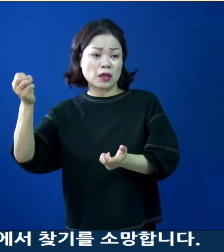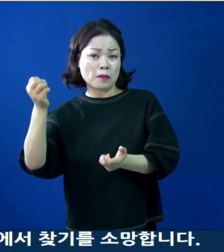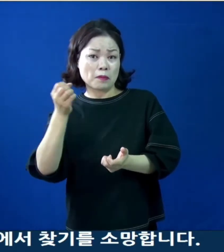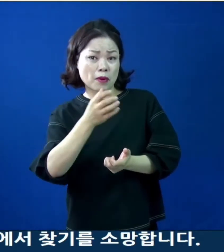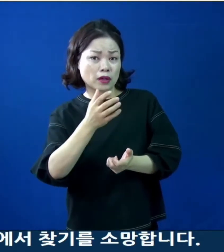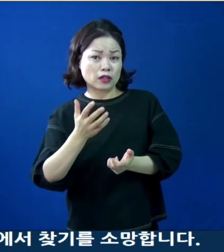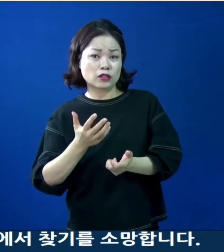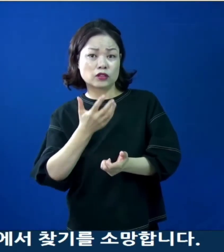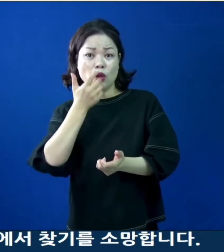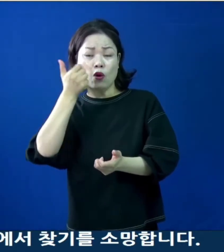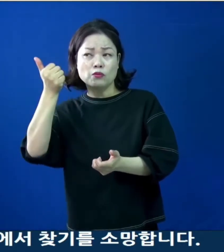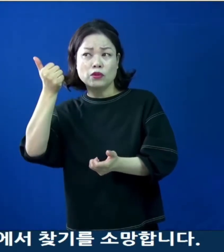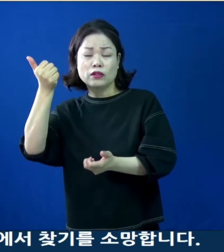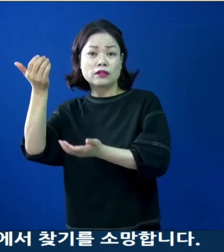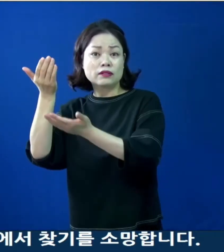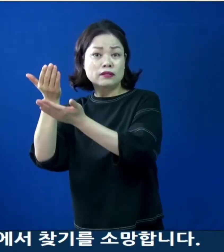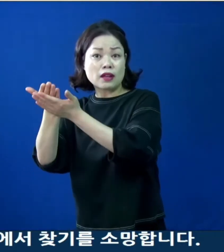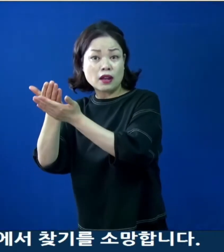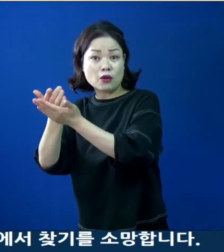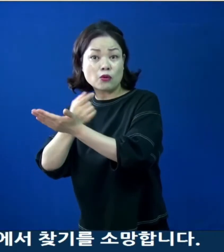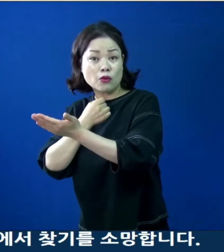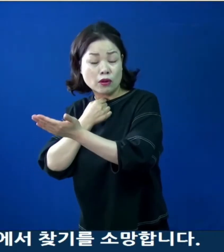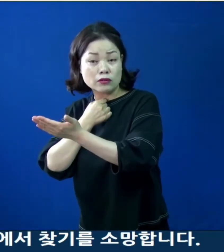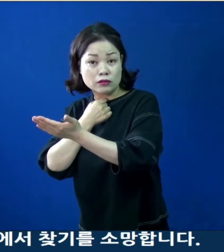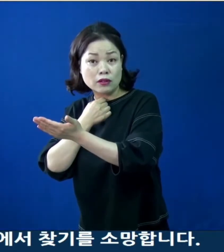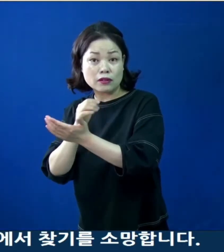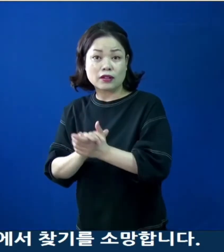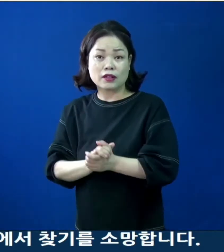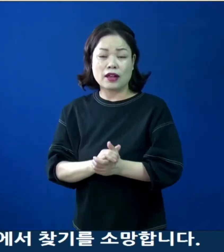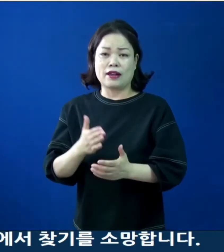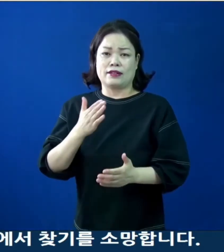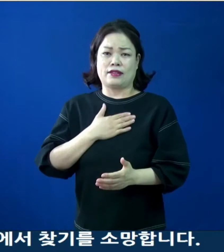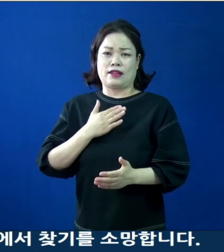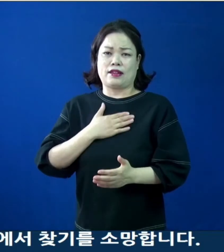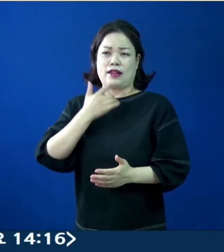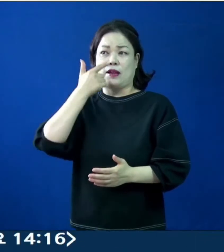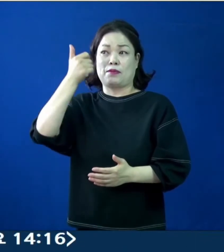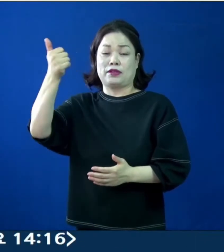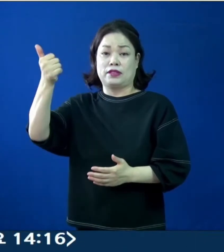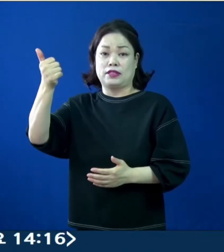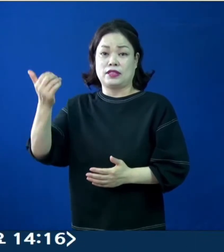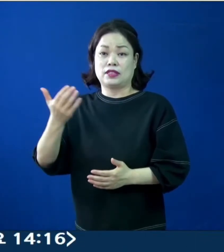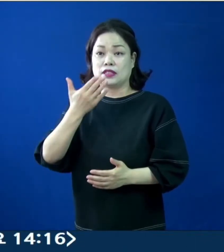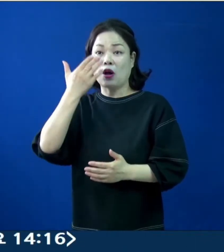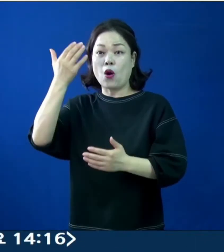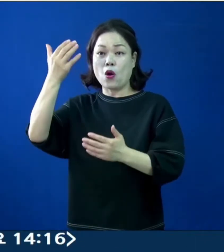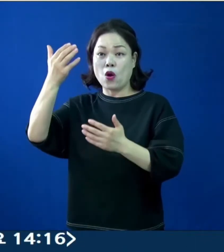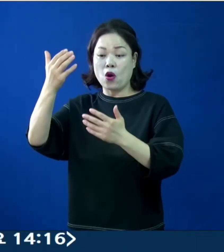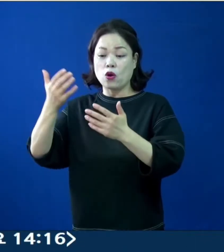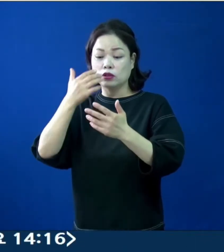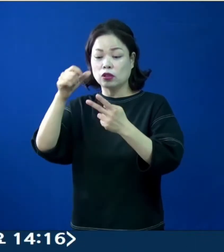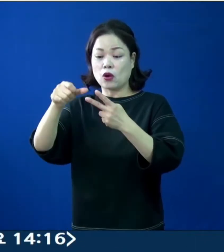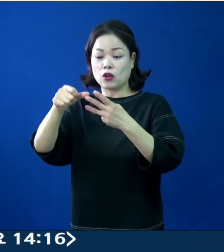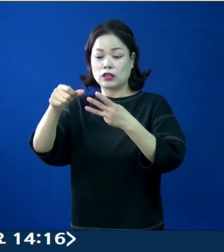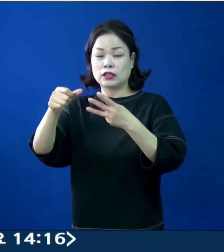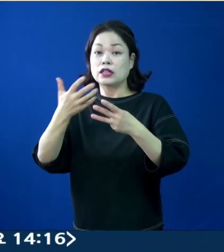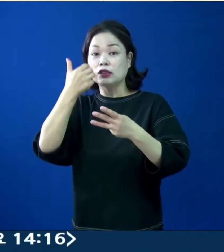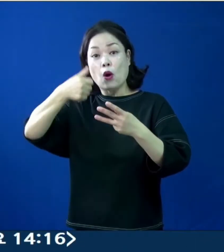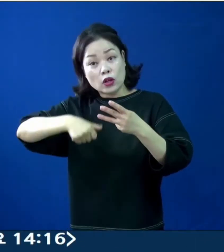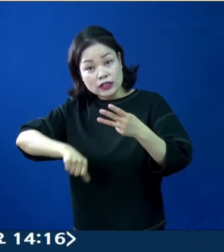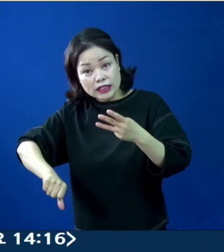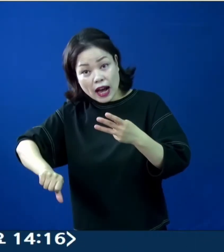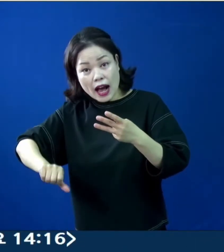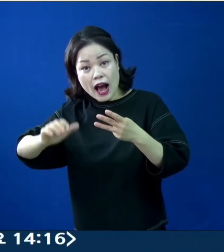성부 하나님께 뭘 달라고 요구하시겠다고 합니다. 내가 아버지께, 성자 하나님이 성부 하나님께